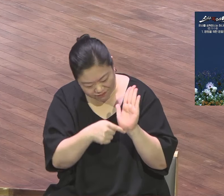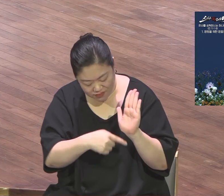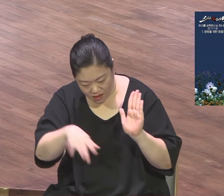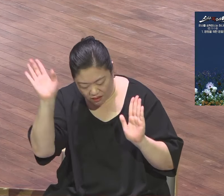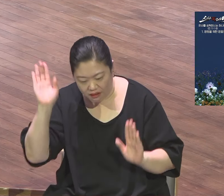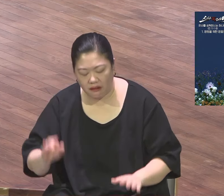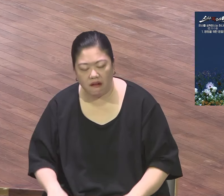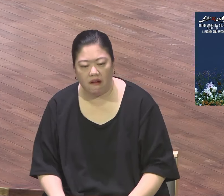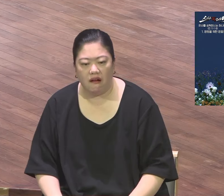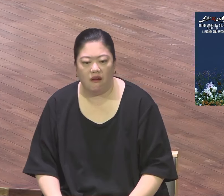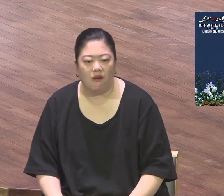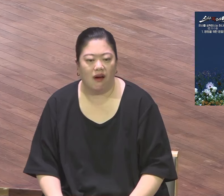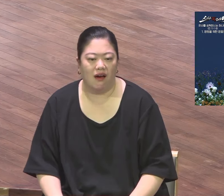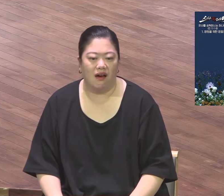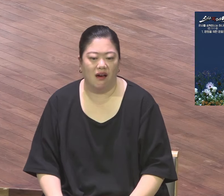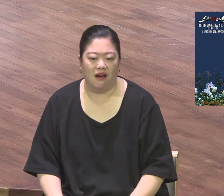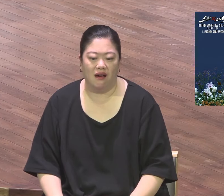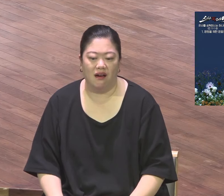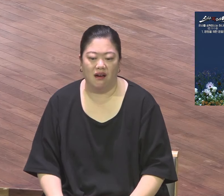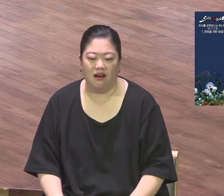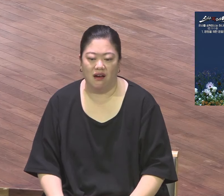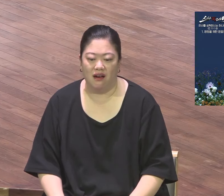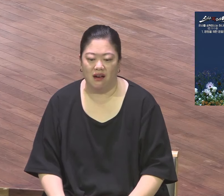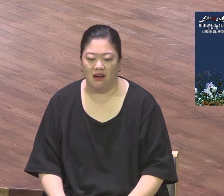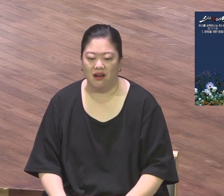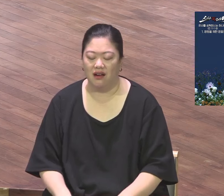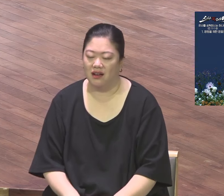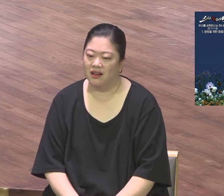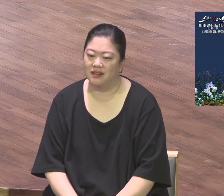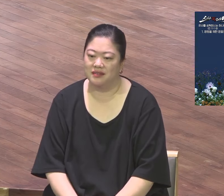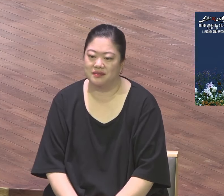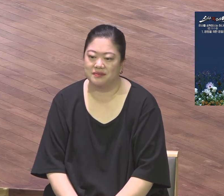하나님 이 교회를 얼마나 사랑하시는지